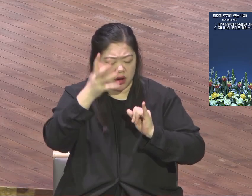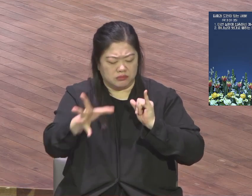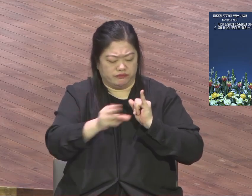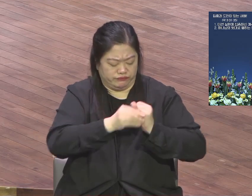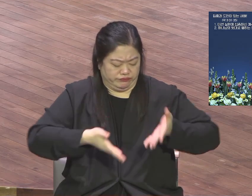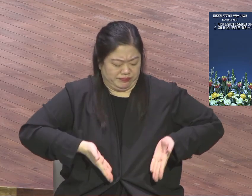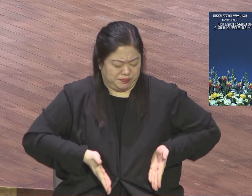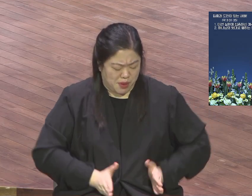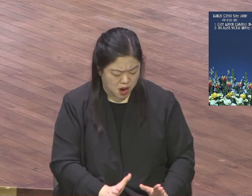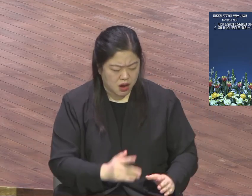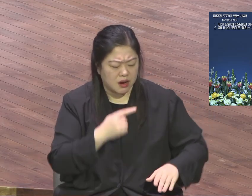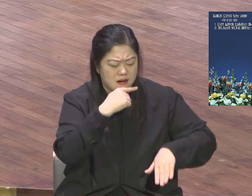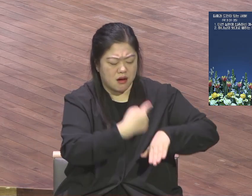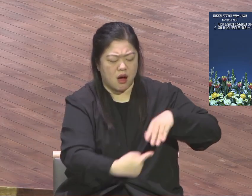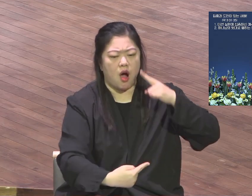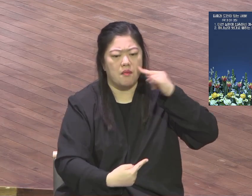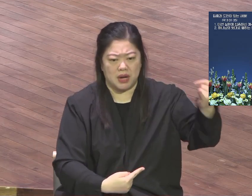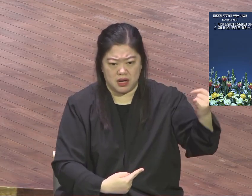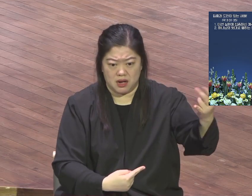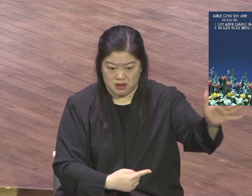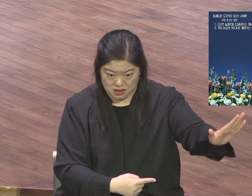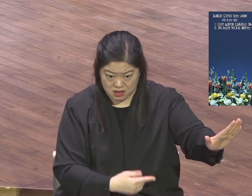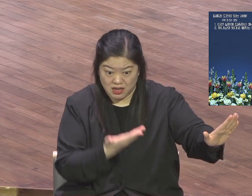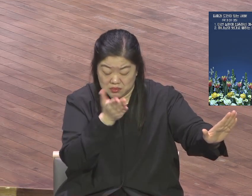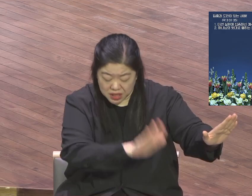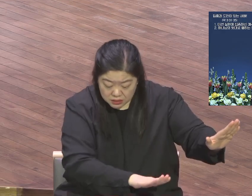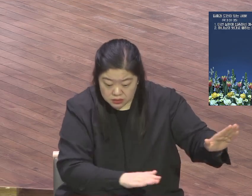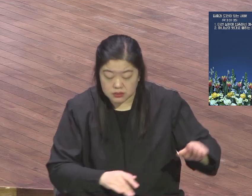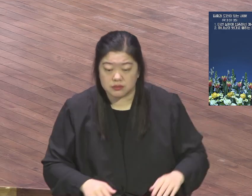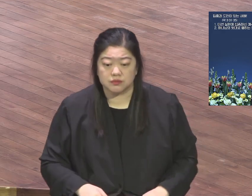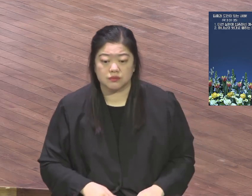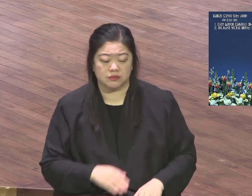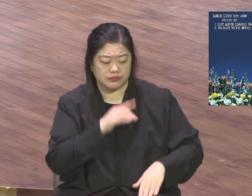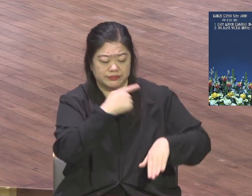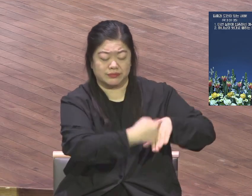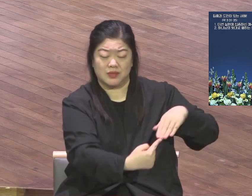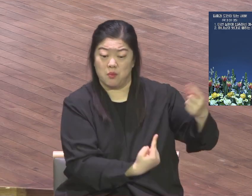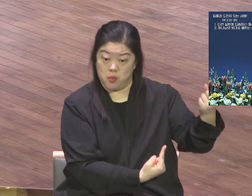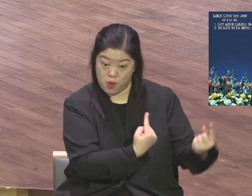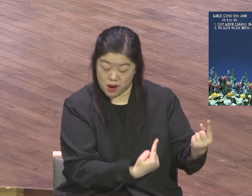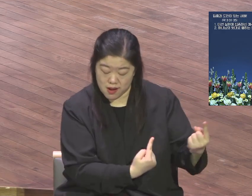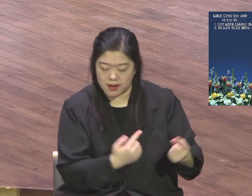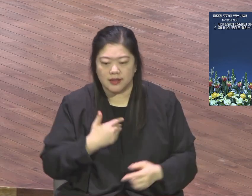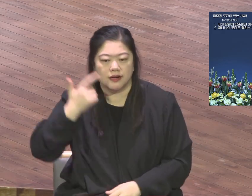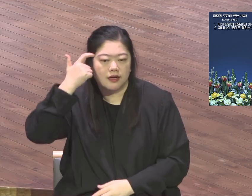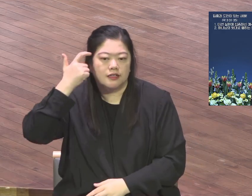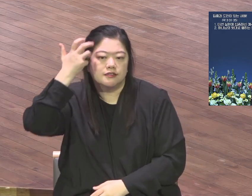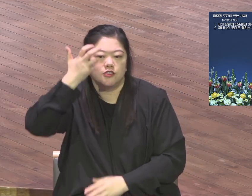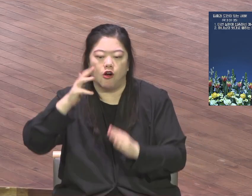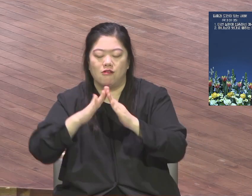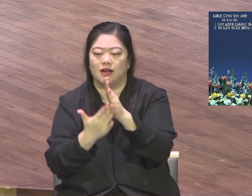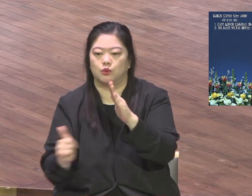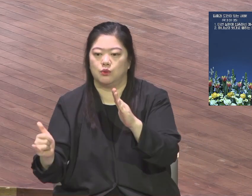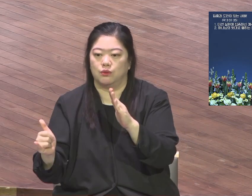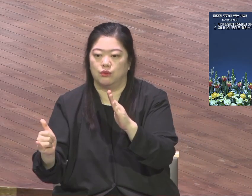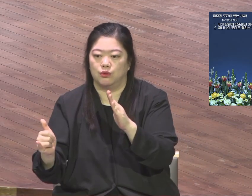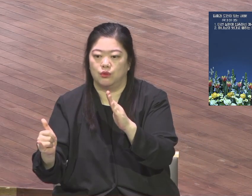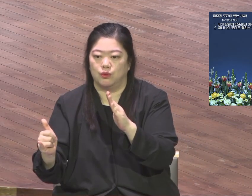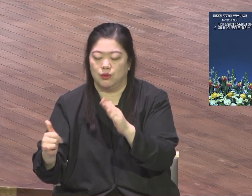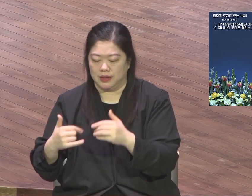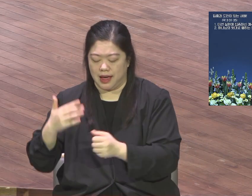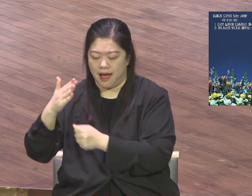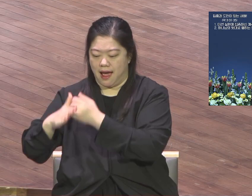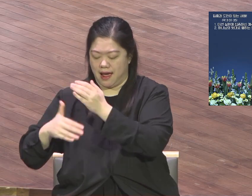거예요. 육신적 혈통으로 이어진 가족 관계도 중요하지만은 이제는 그리스도 안에서